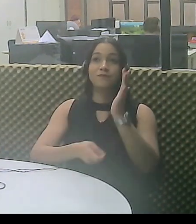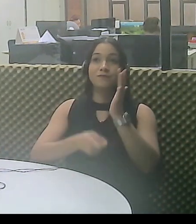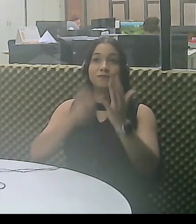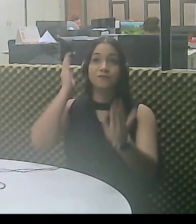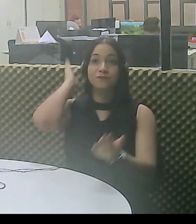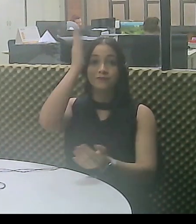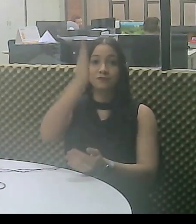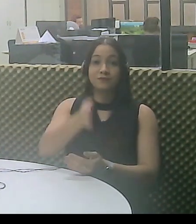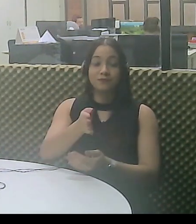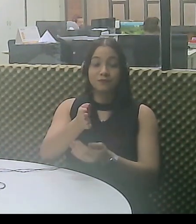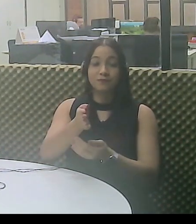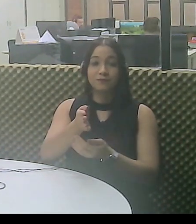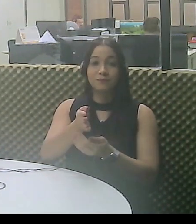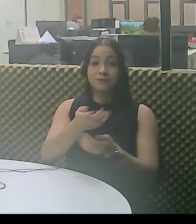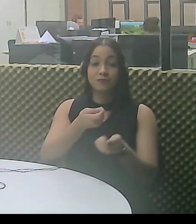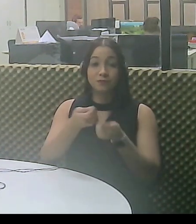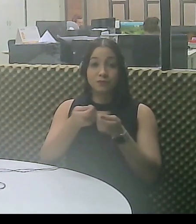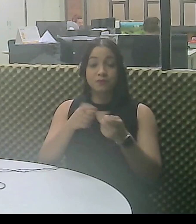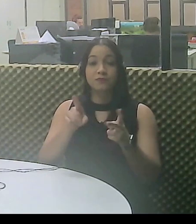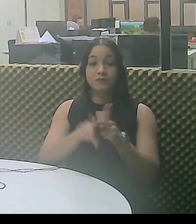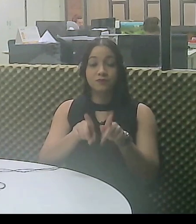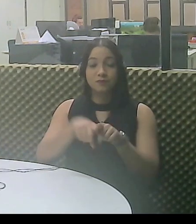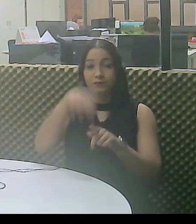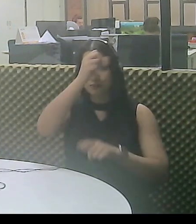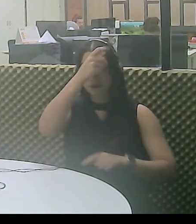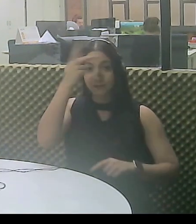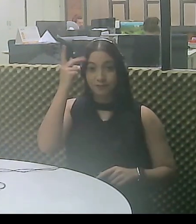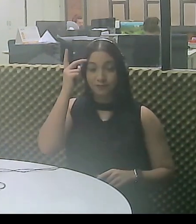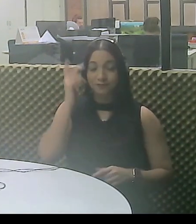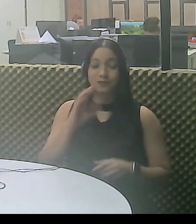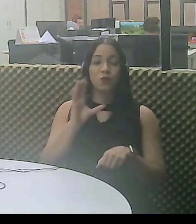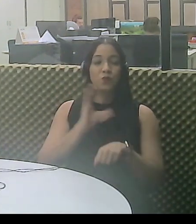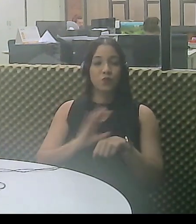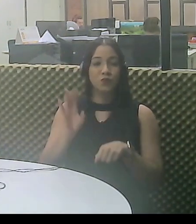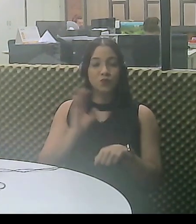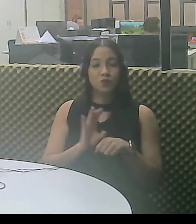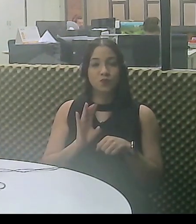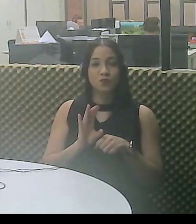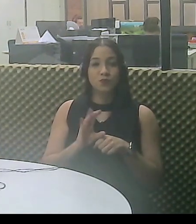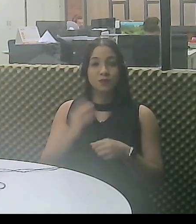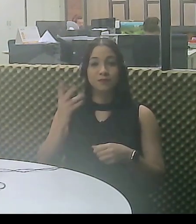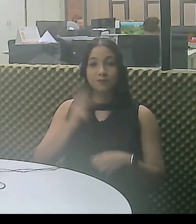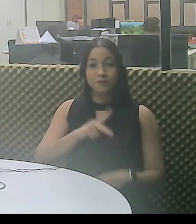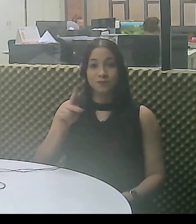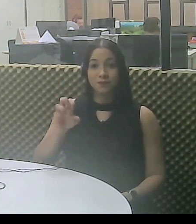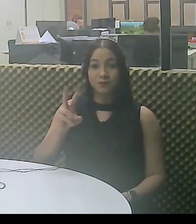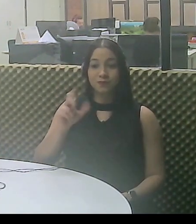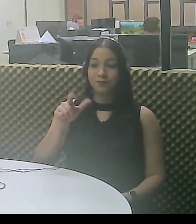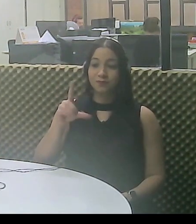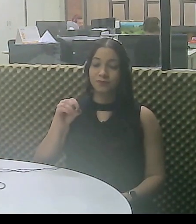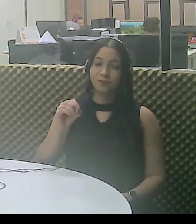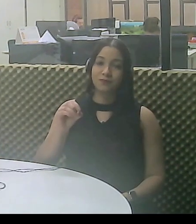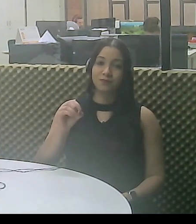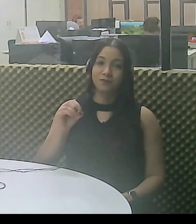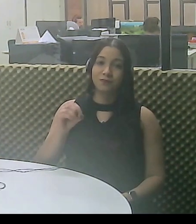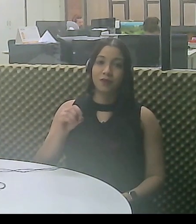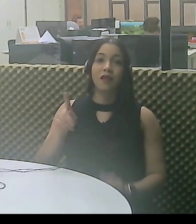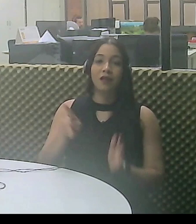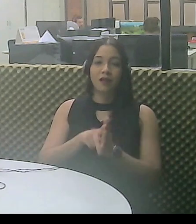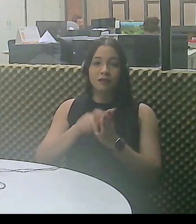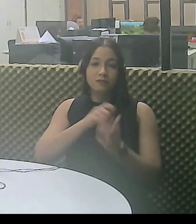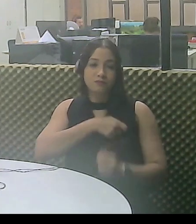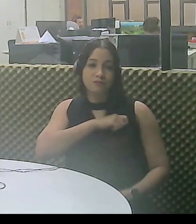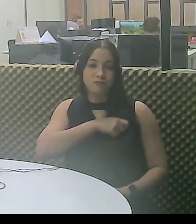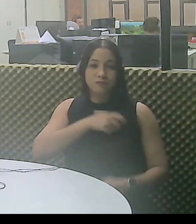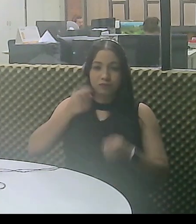direta da administração direta e indireta da prefeitura o curso é ministrado pelo professor Evaldo Ramos auditor Federal